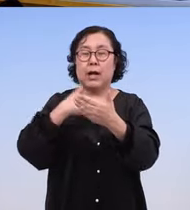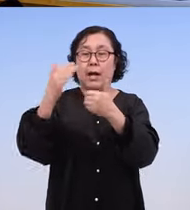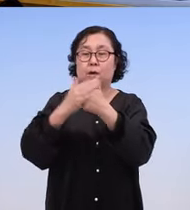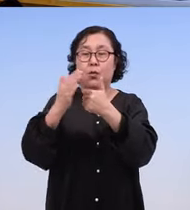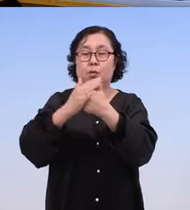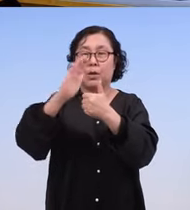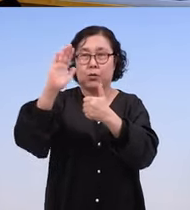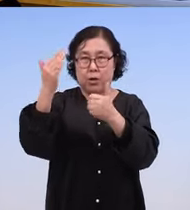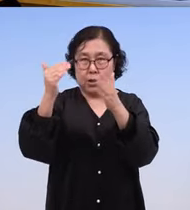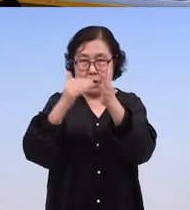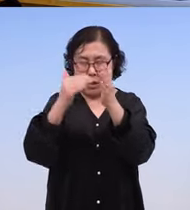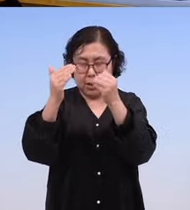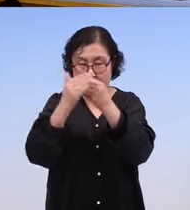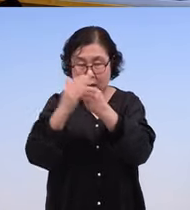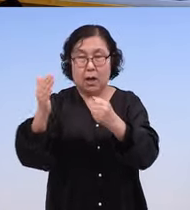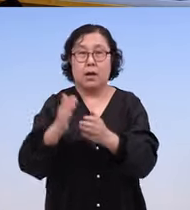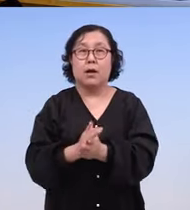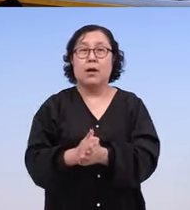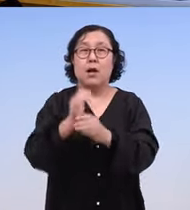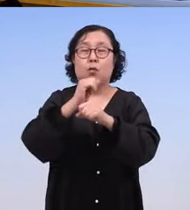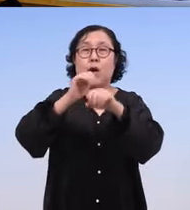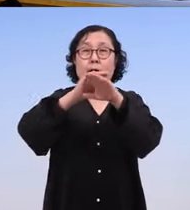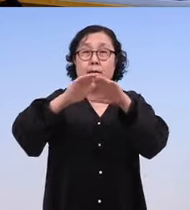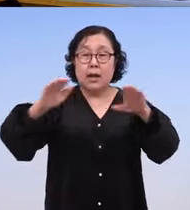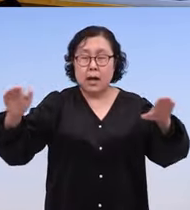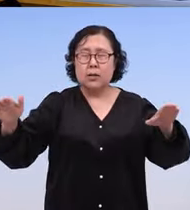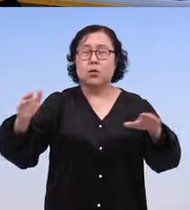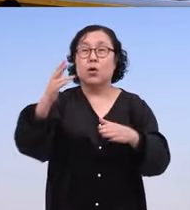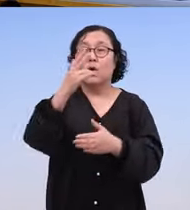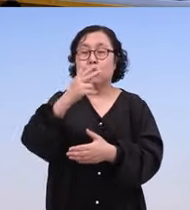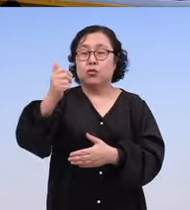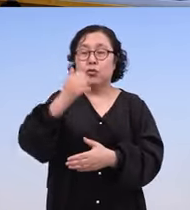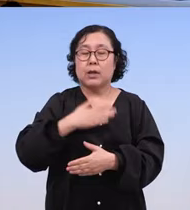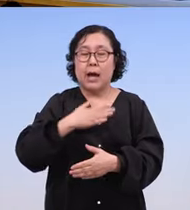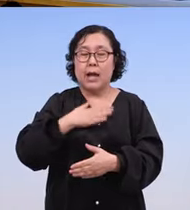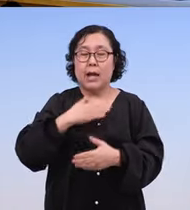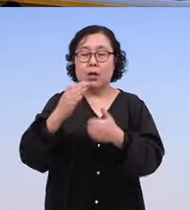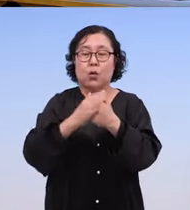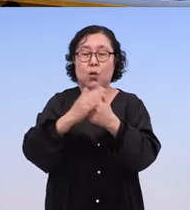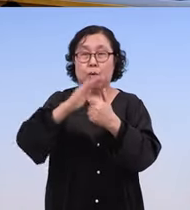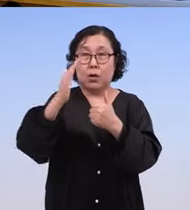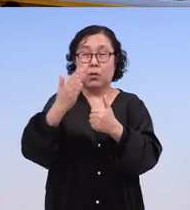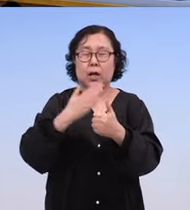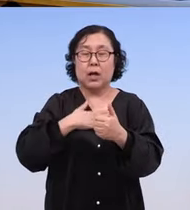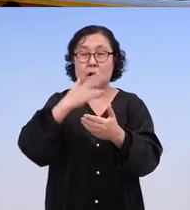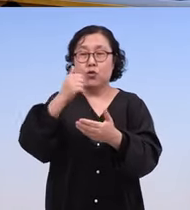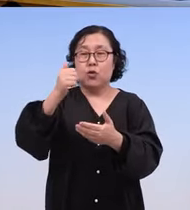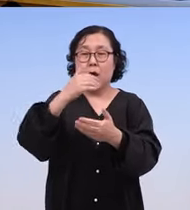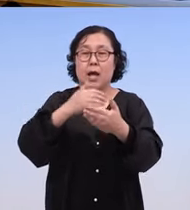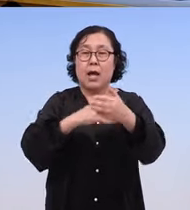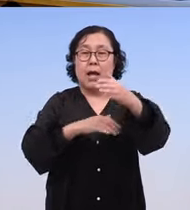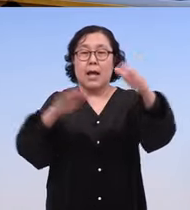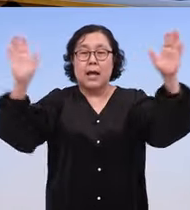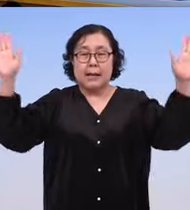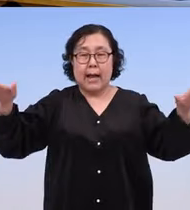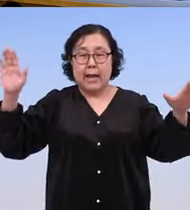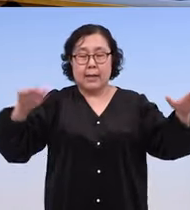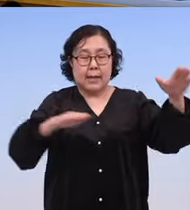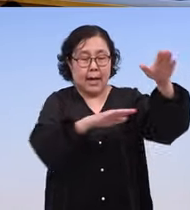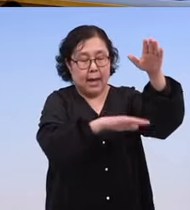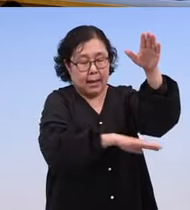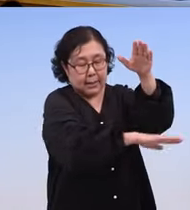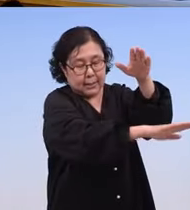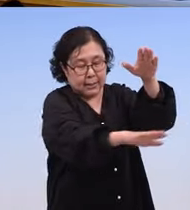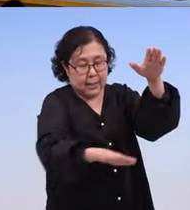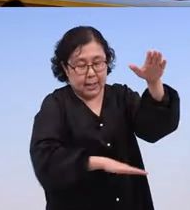도움이 되셨습니다. 광야에서도 주는 나의 도움이 되셨습니다. 내가 주의 날개 그늘에서 즐겁게